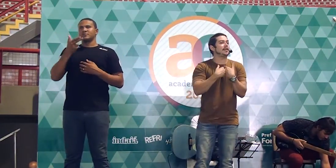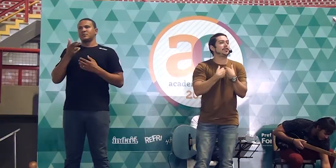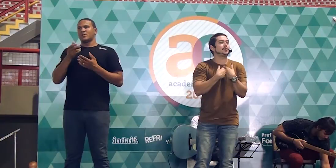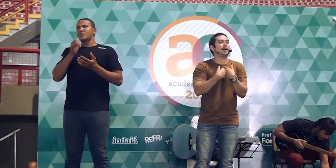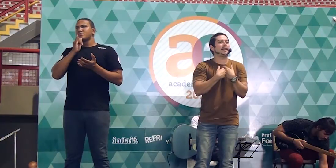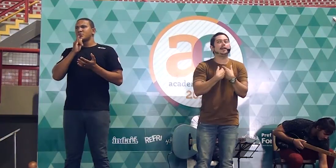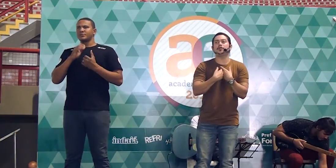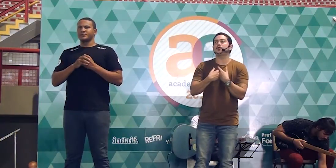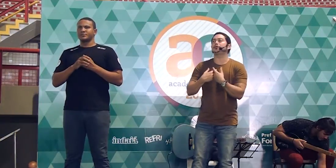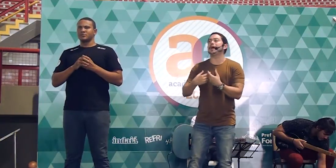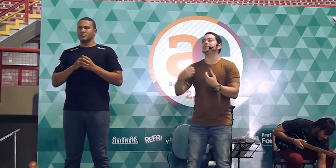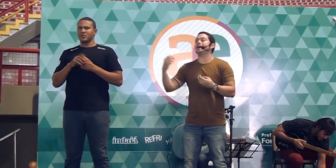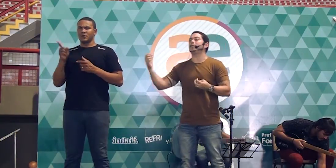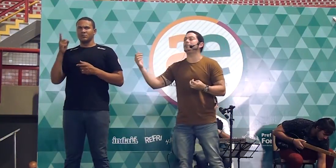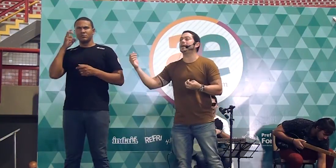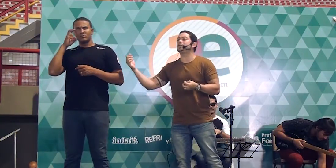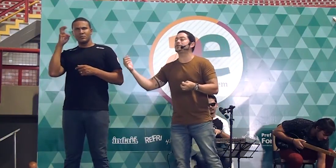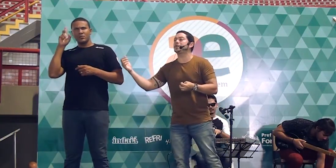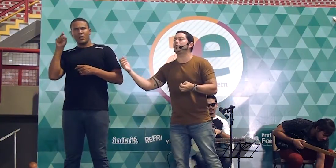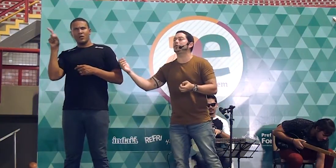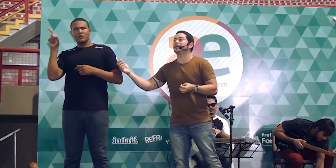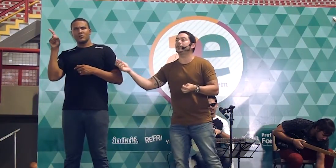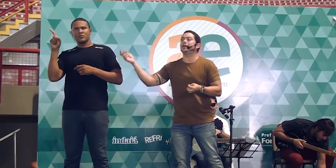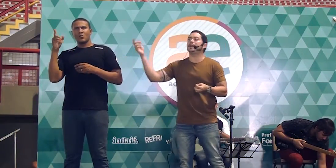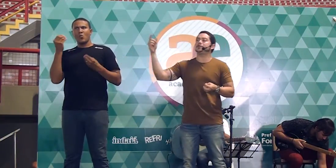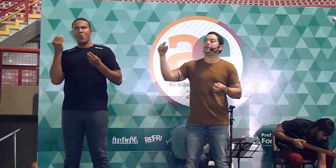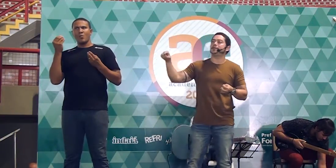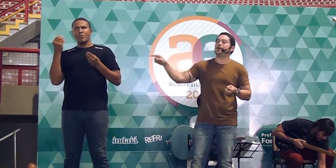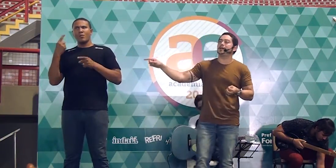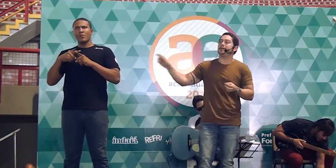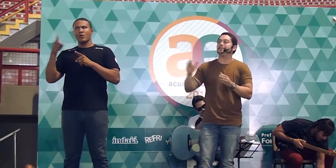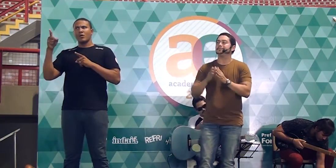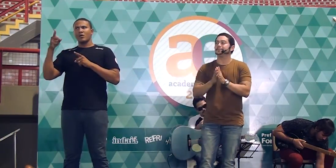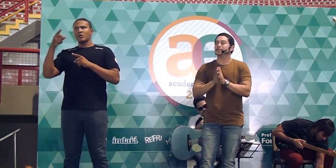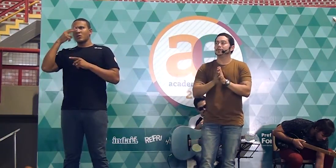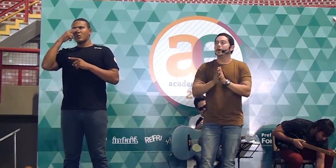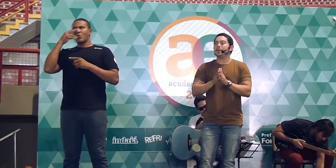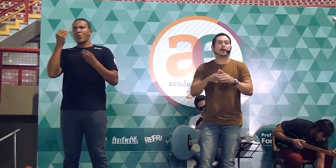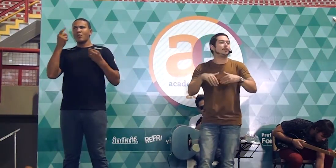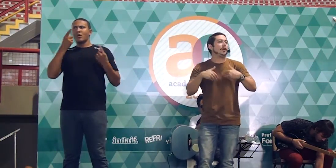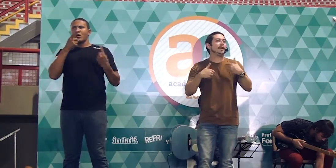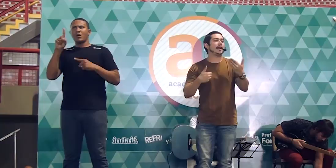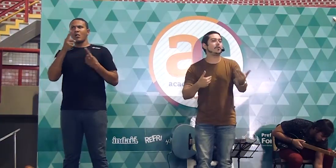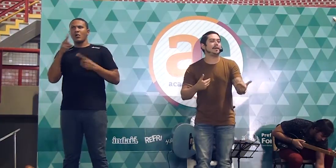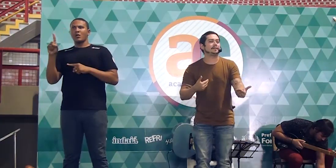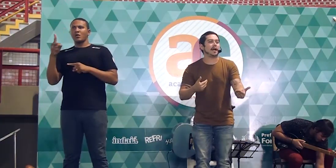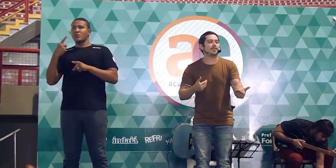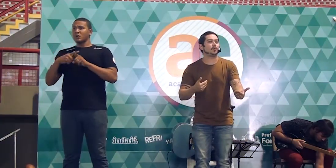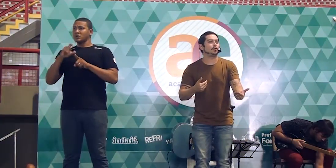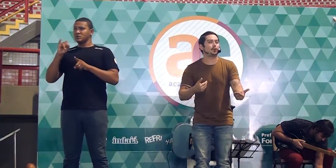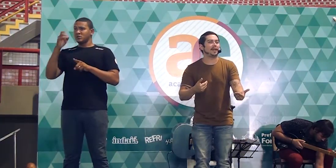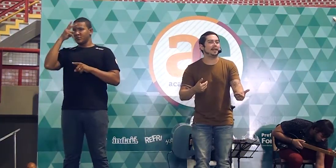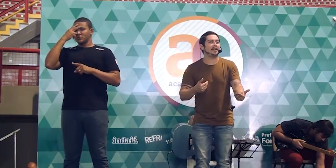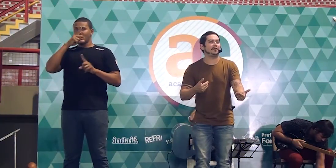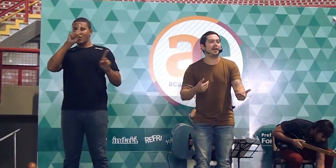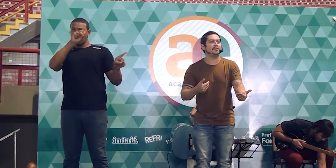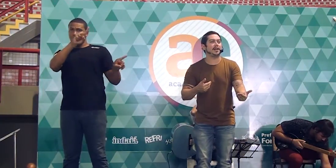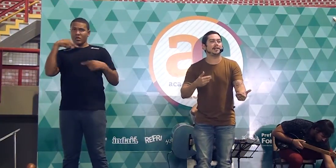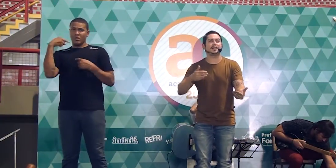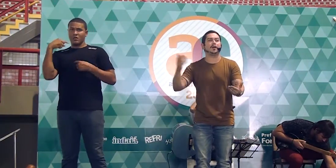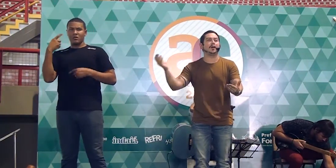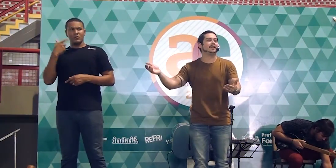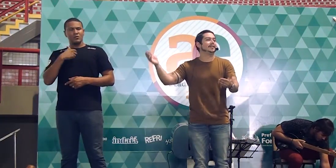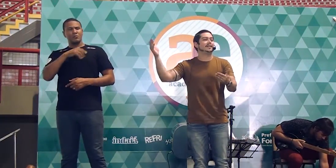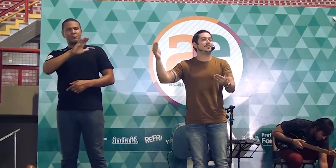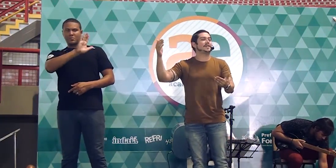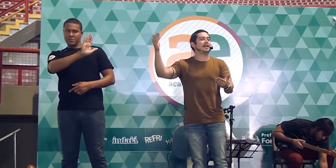mais inteligente para ele estudar os argumentos que condenam a igreja evangélica? Porque quando alguém argumentasse contra o que ele defende,